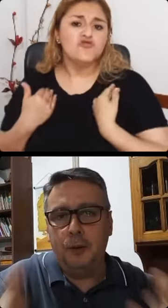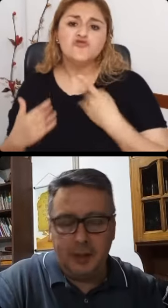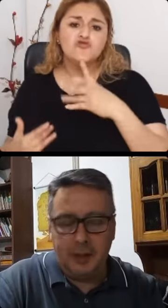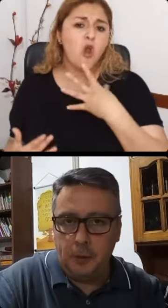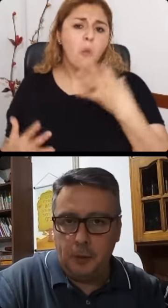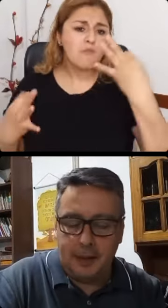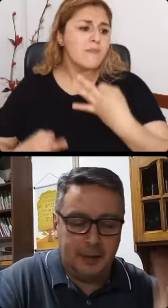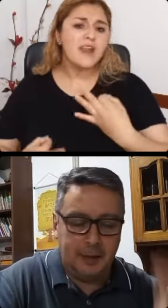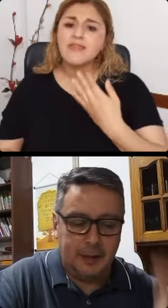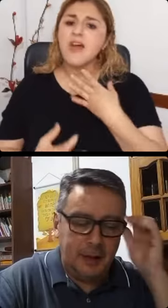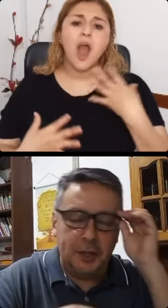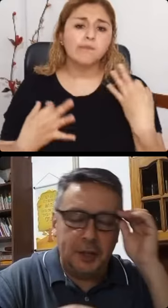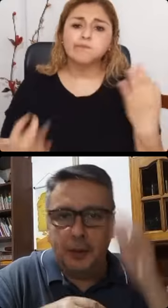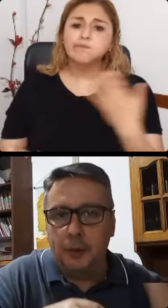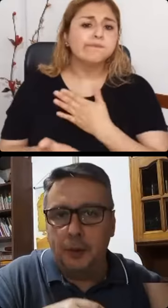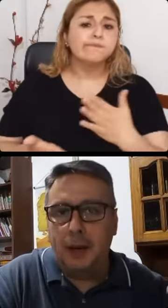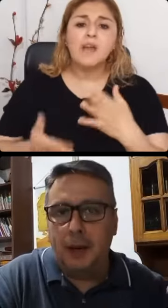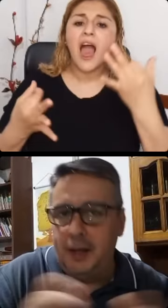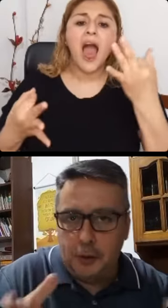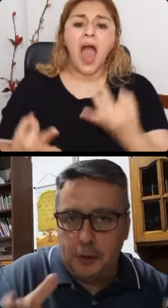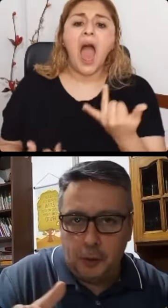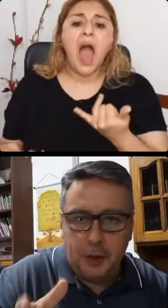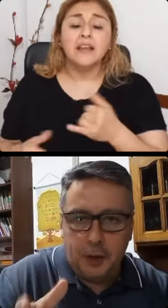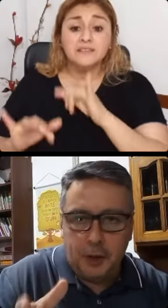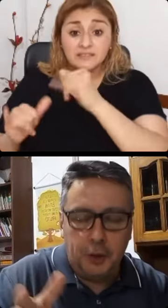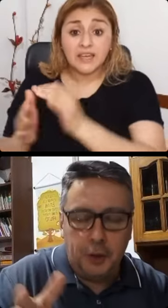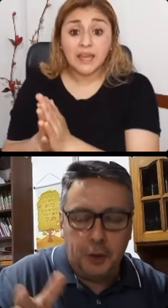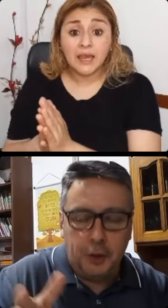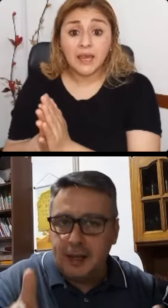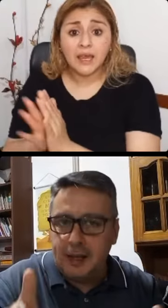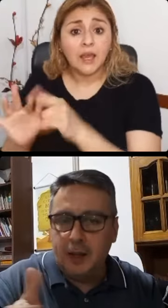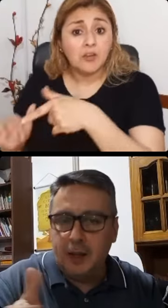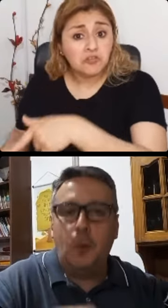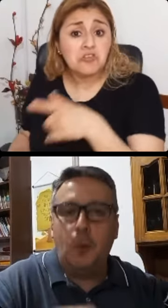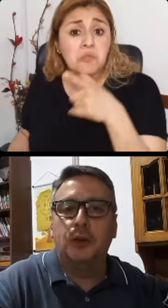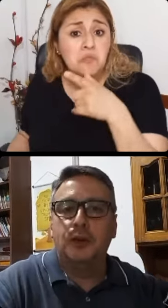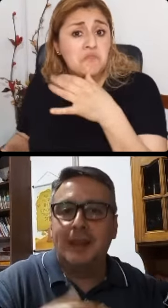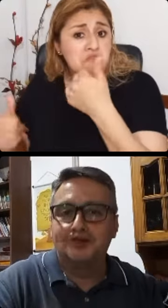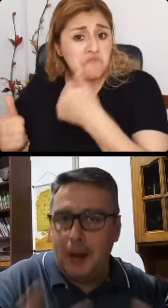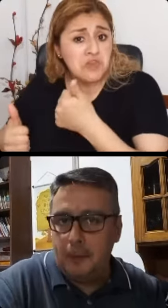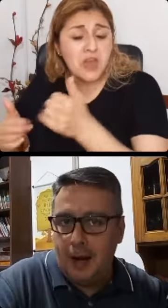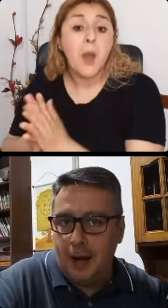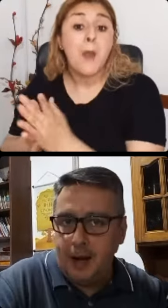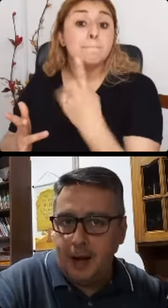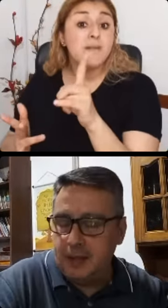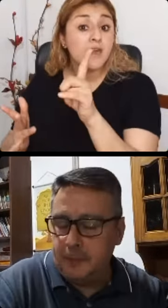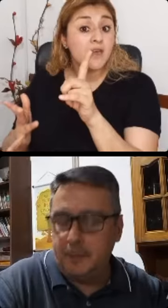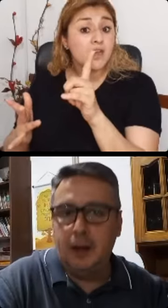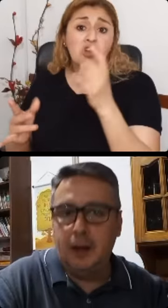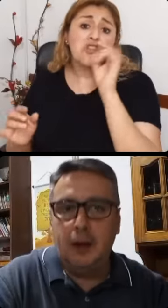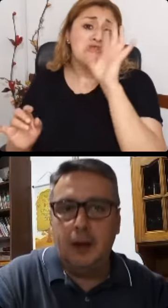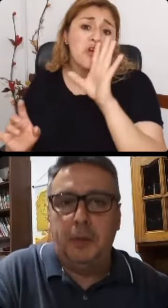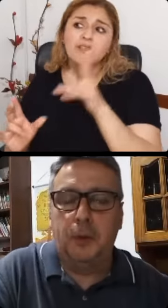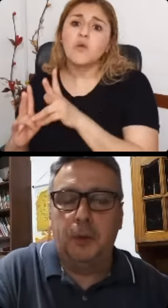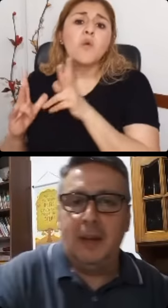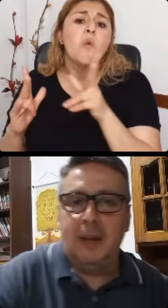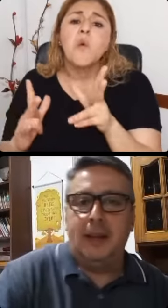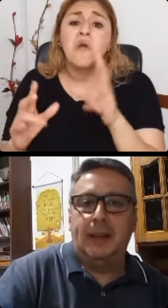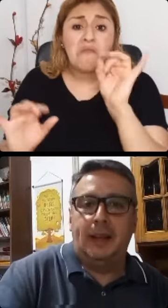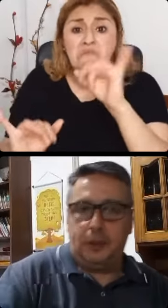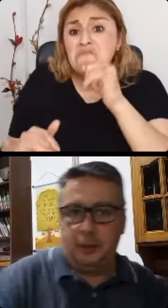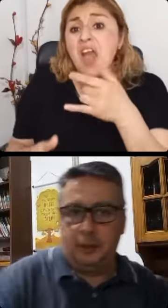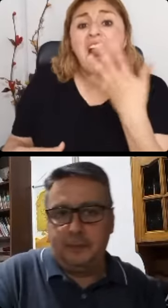cada uno tiene su verdad y eso resulta muy lindo cuando se dice cuando se habla ¿sí? Pero